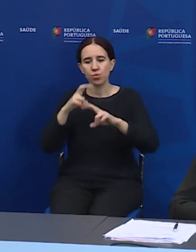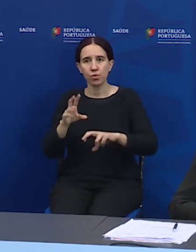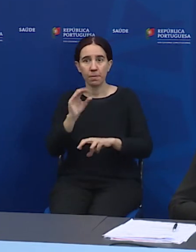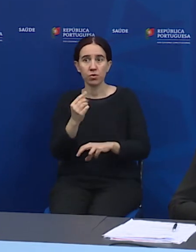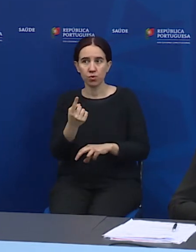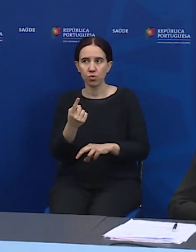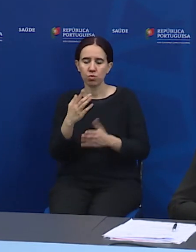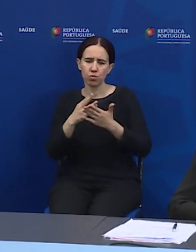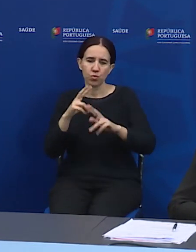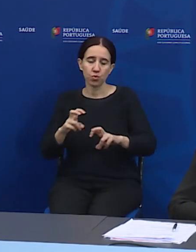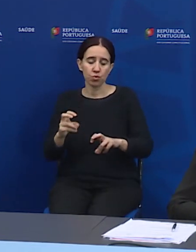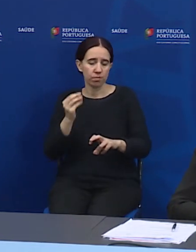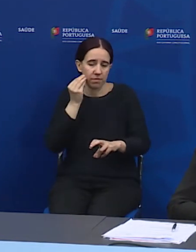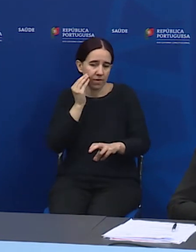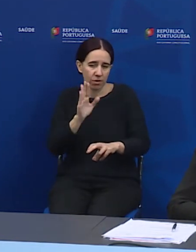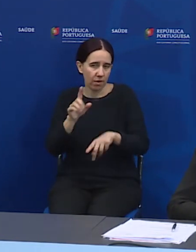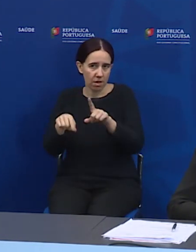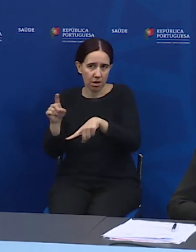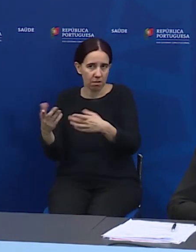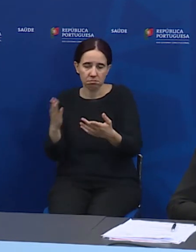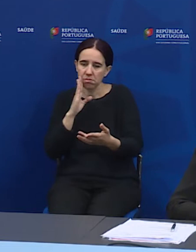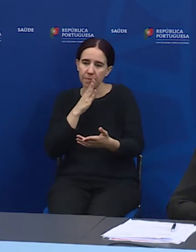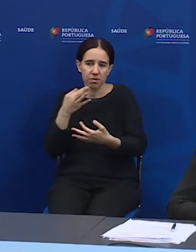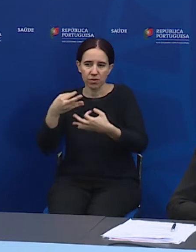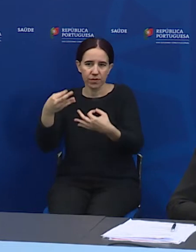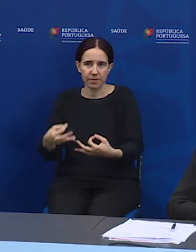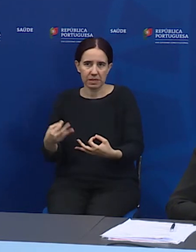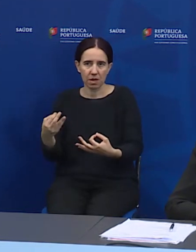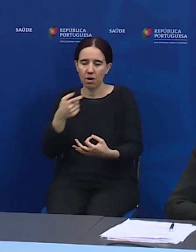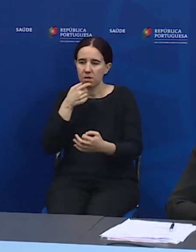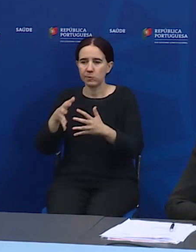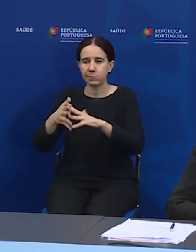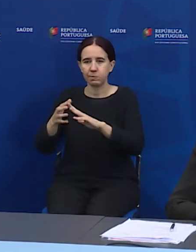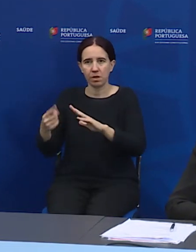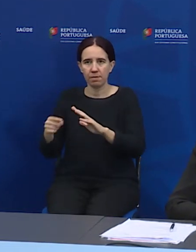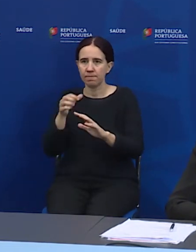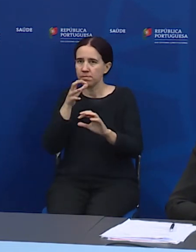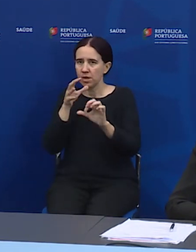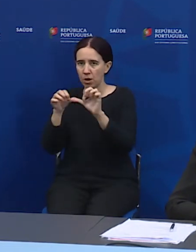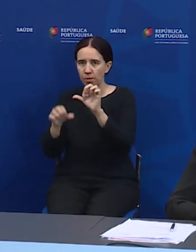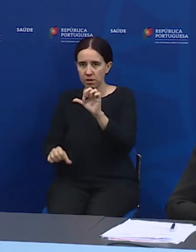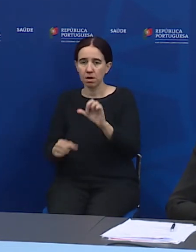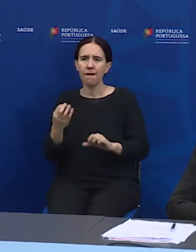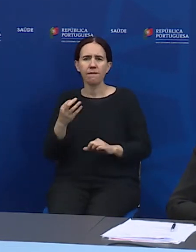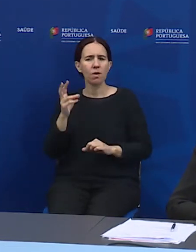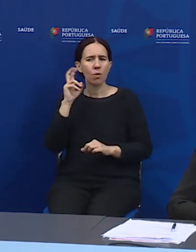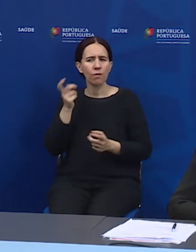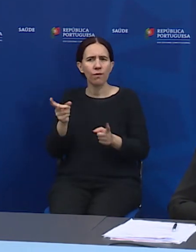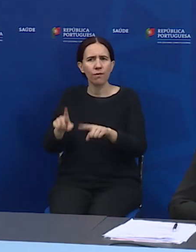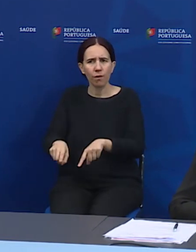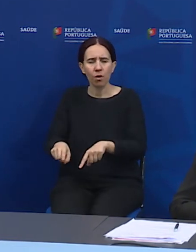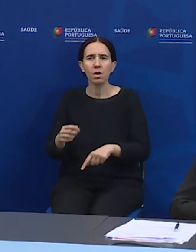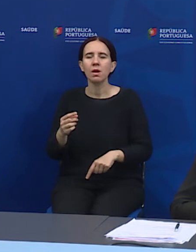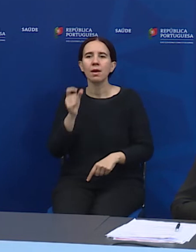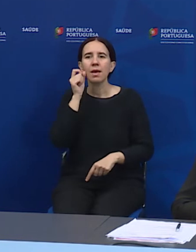estudo e os estudos valem o que valem depender muito de uma confirmação e de uma robustez na argumentação o certo é que voltamos ouvir de que